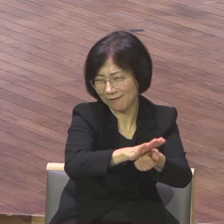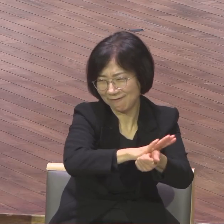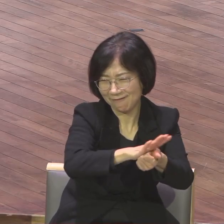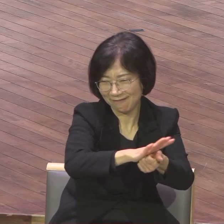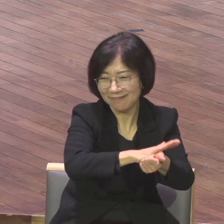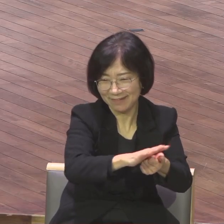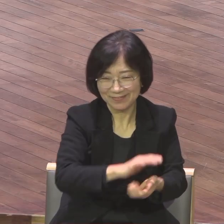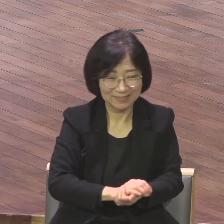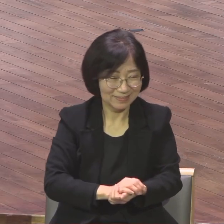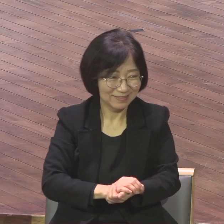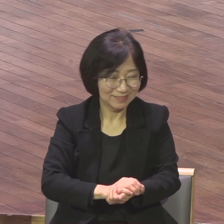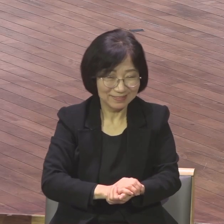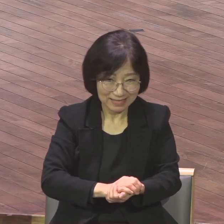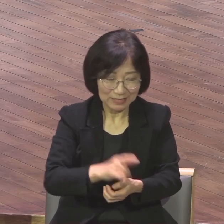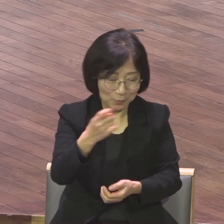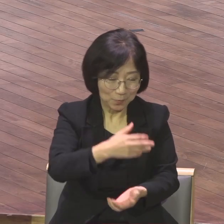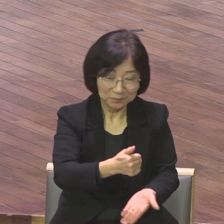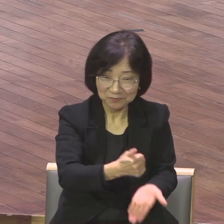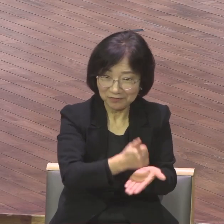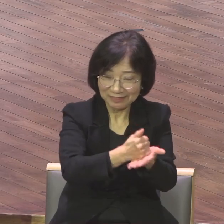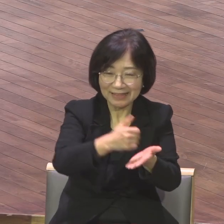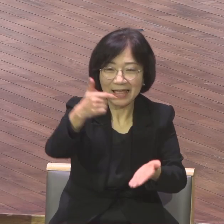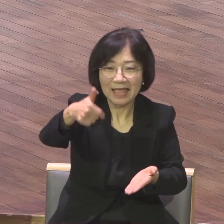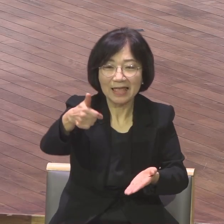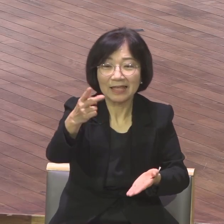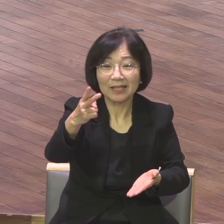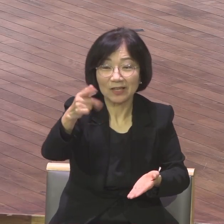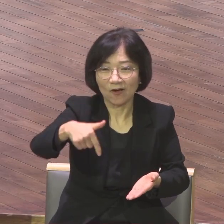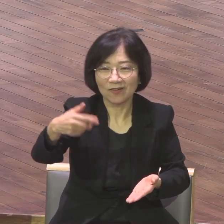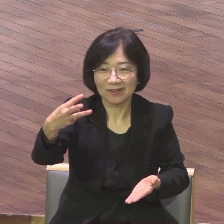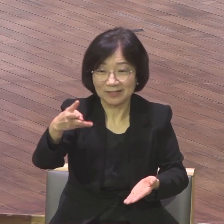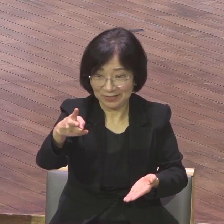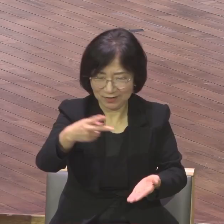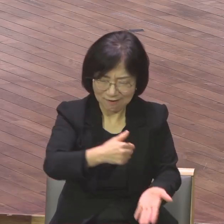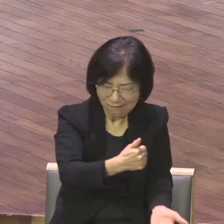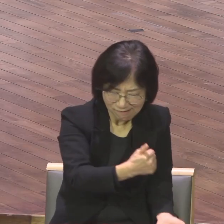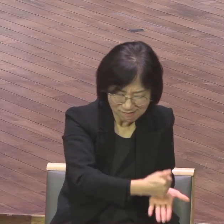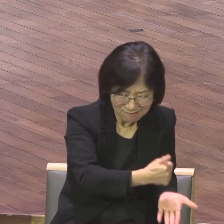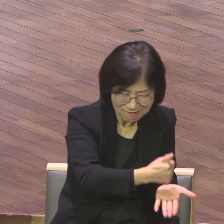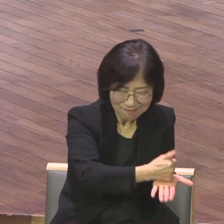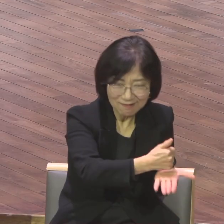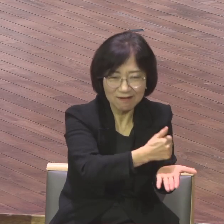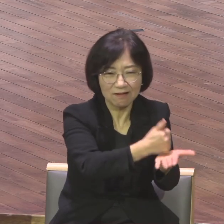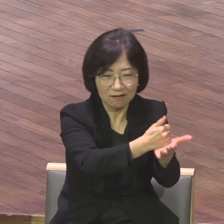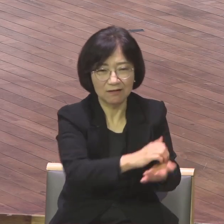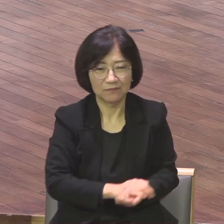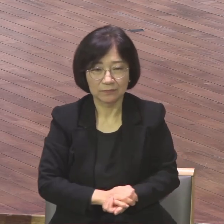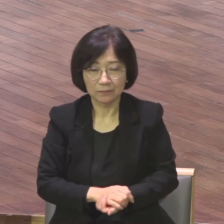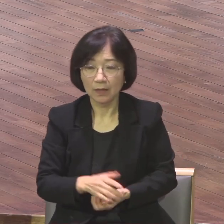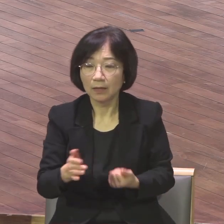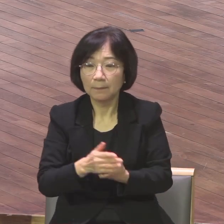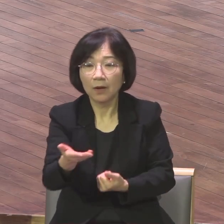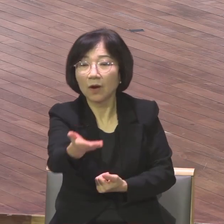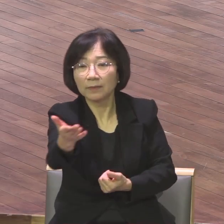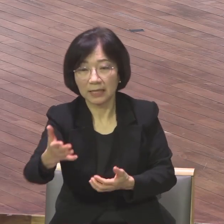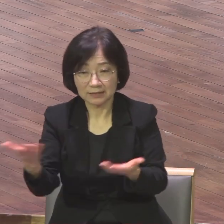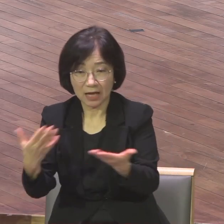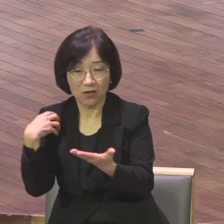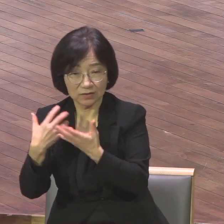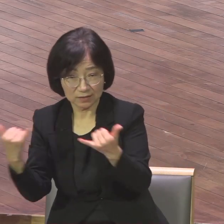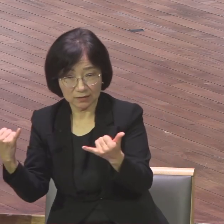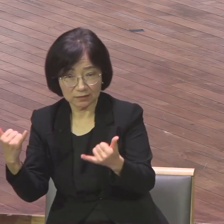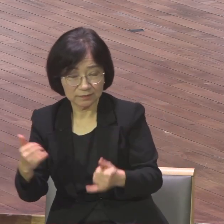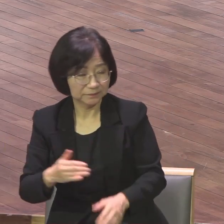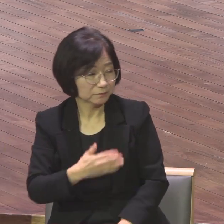말도요. 격려하고 독려한다는 뜻이에요. 이 뜻이 이렇게 사역자는요. 때로는 어머니로부터 모성애를